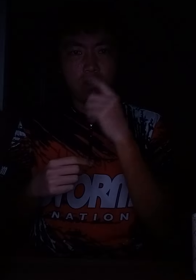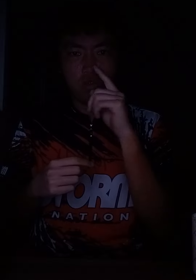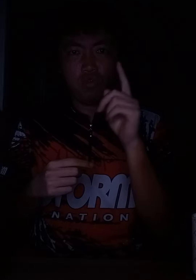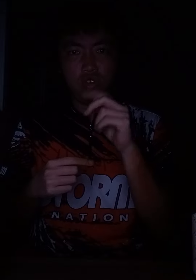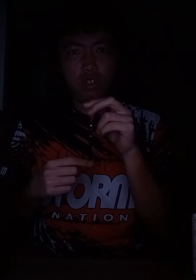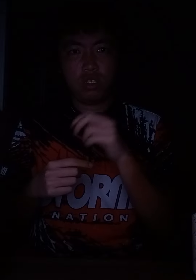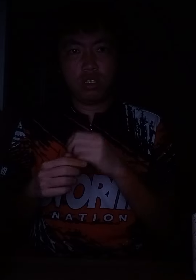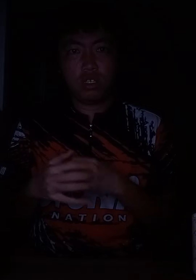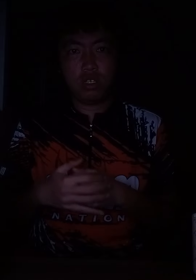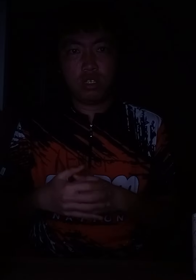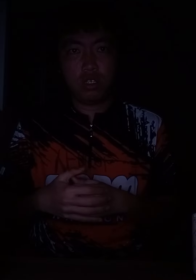가지고